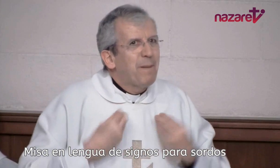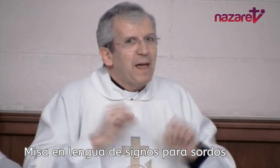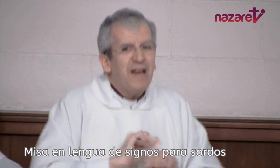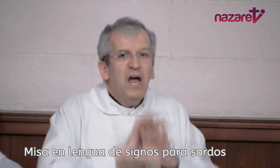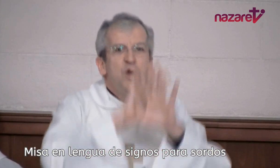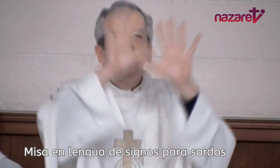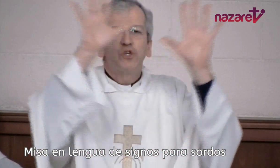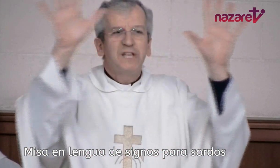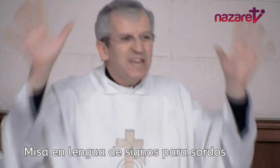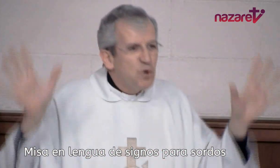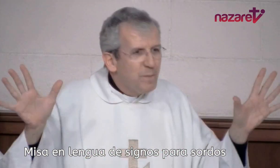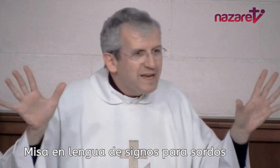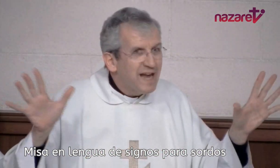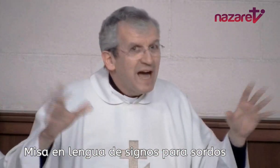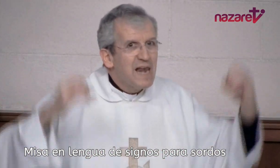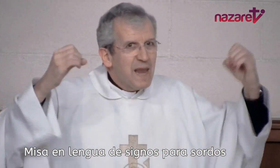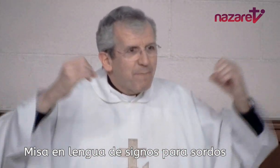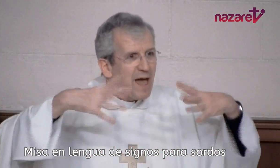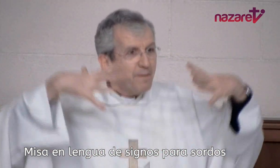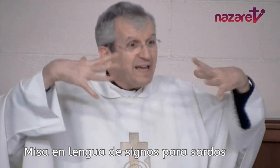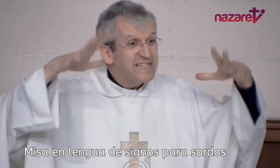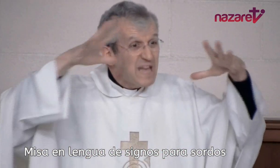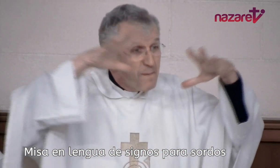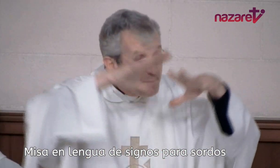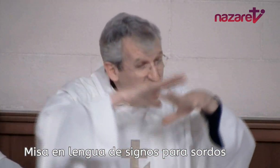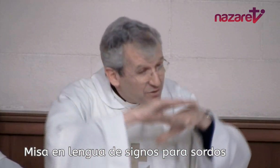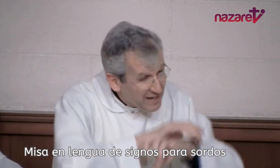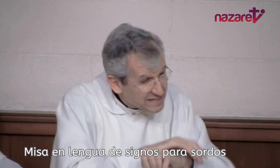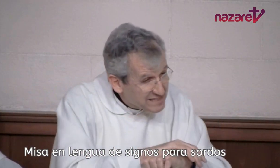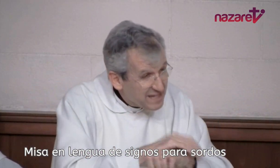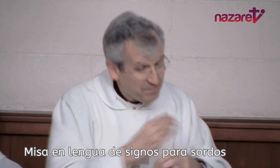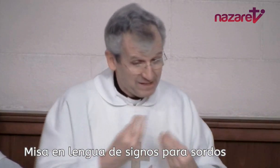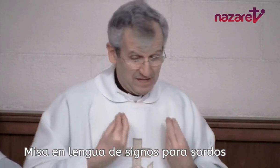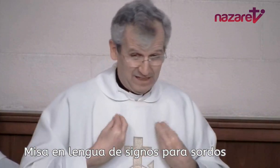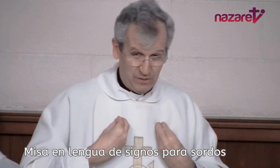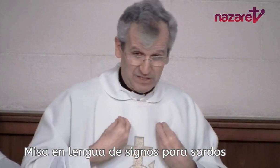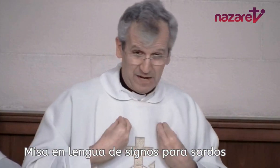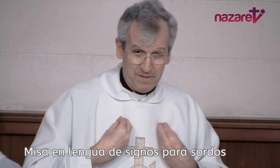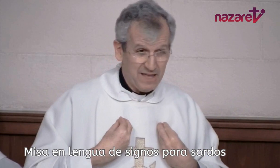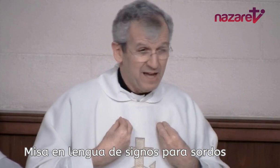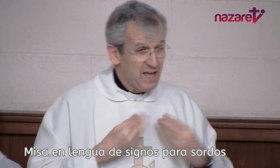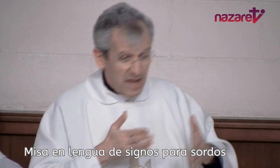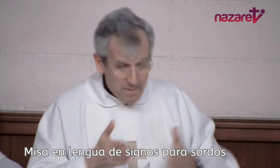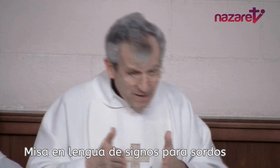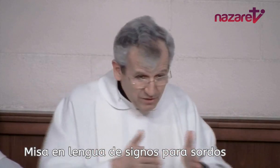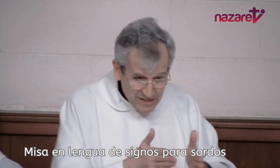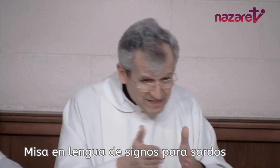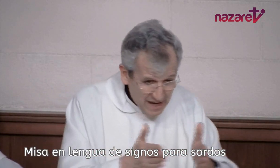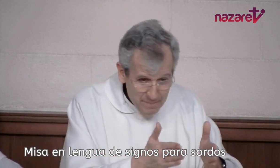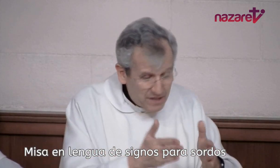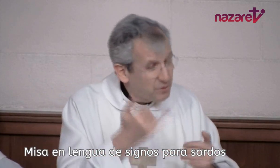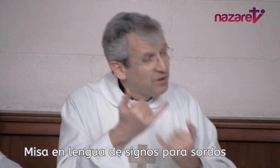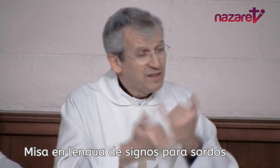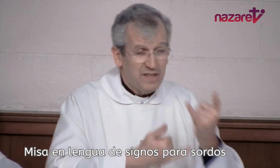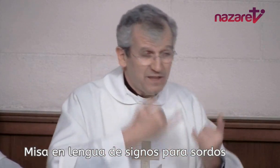la palabra nos ilumina, la palabra es en medio de las tinieblas de nuestra vida, en medio de ese camino de